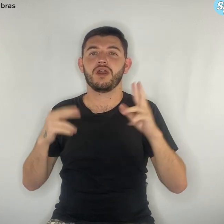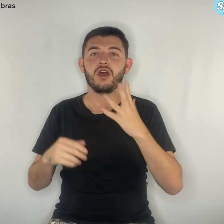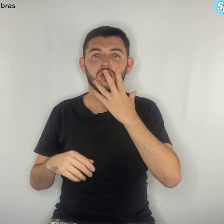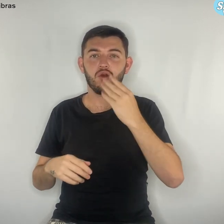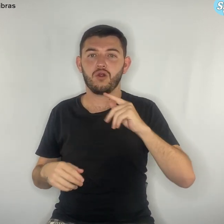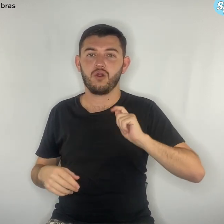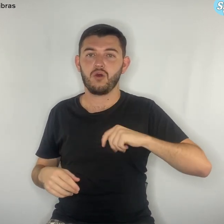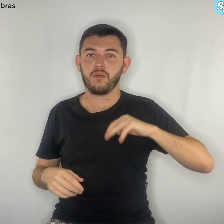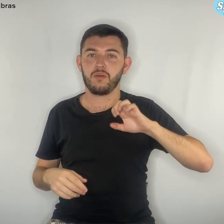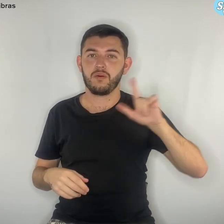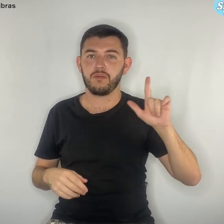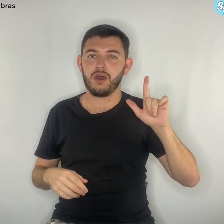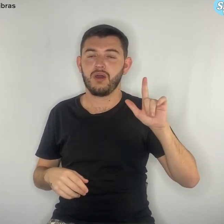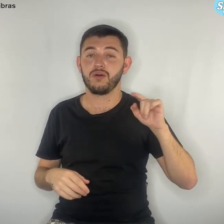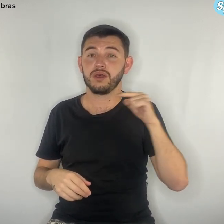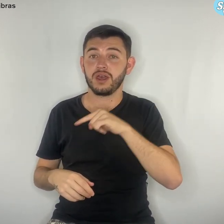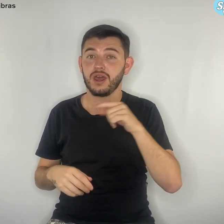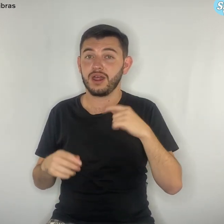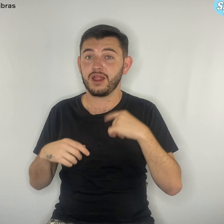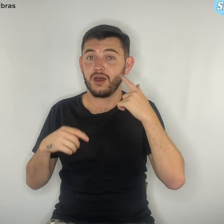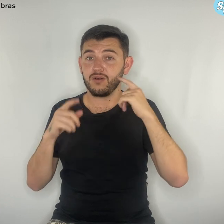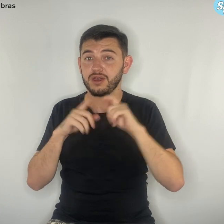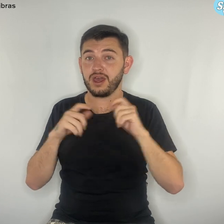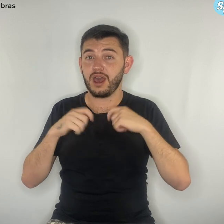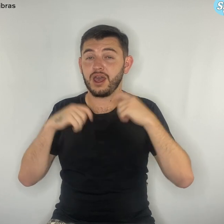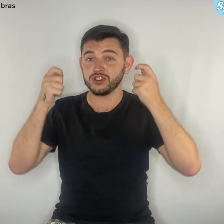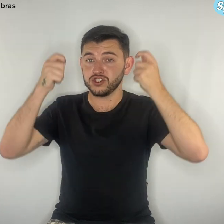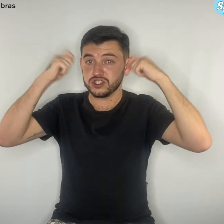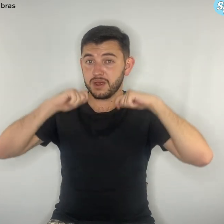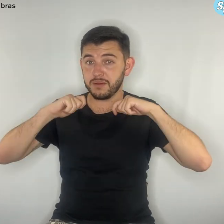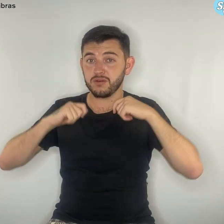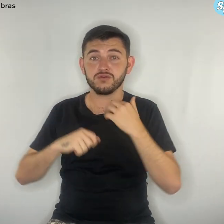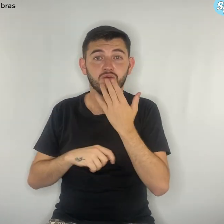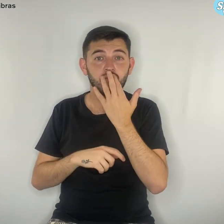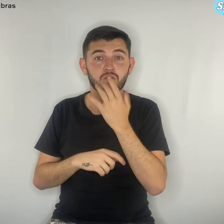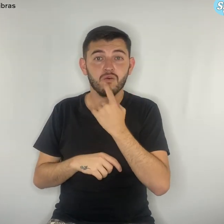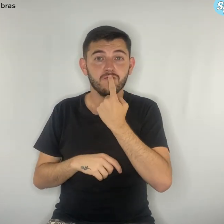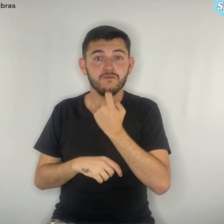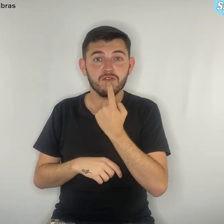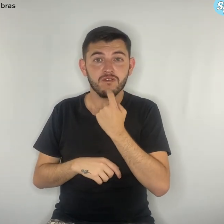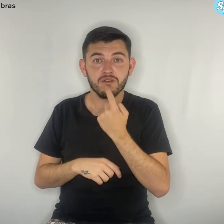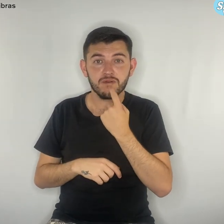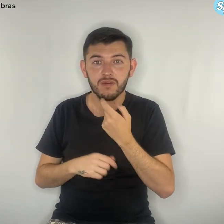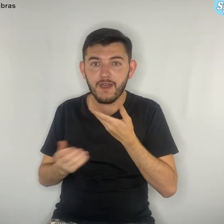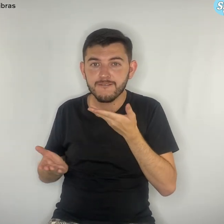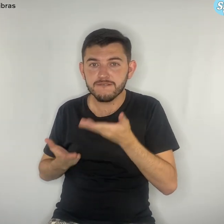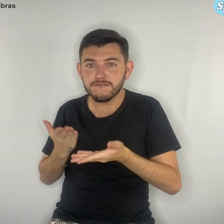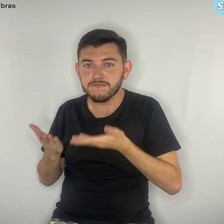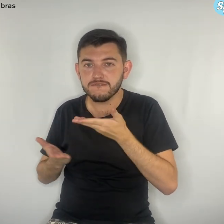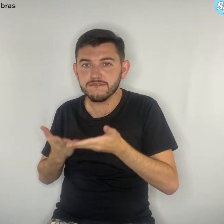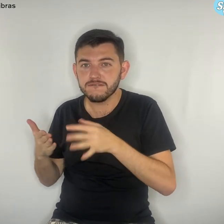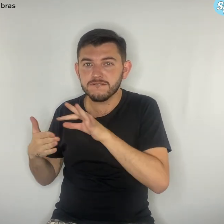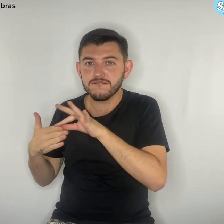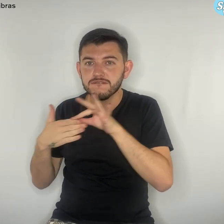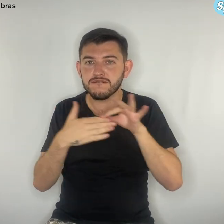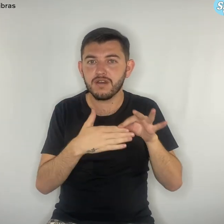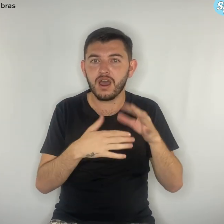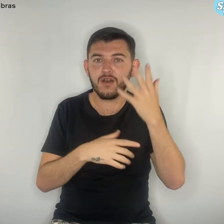Vermelho e a levou sorrateiramente à floresta sombria. A política é também uma